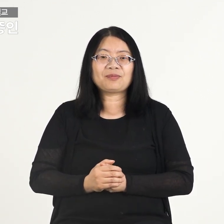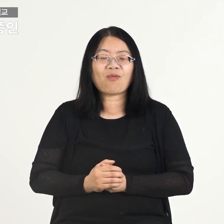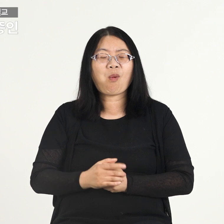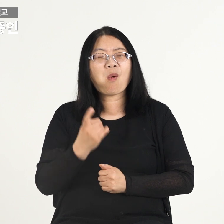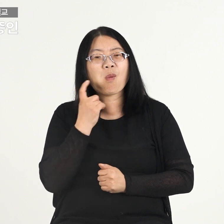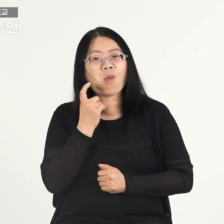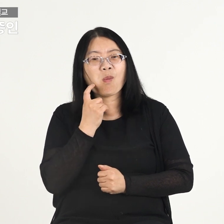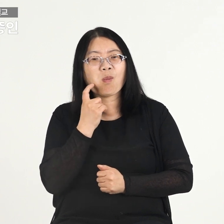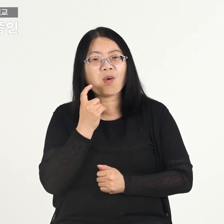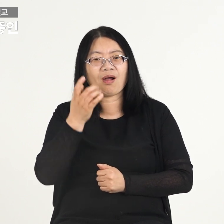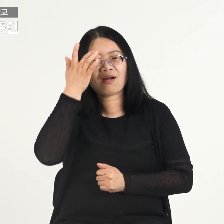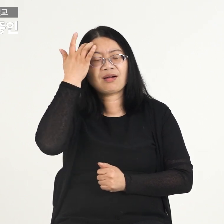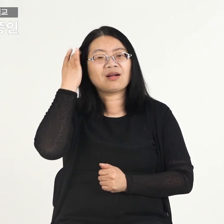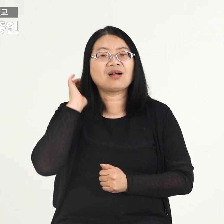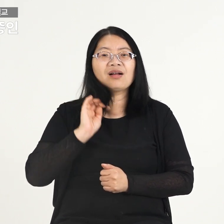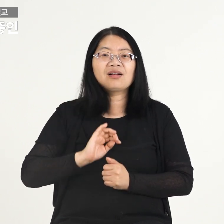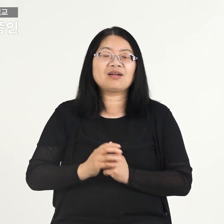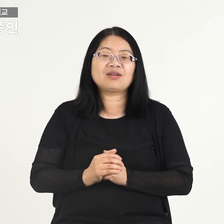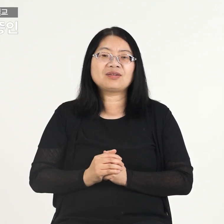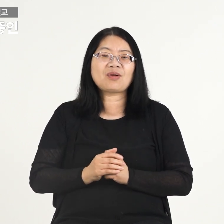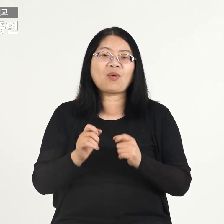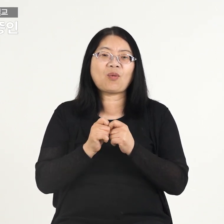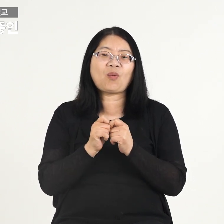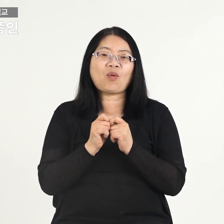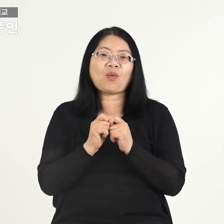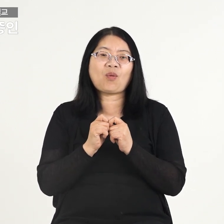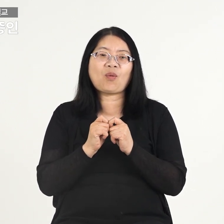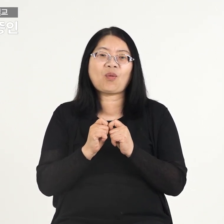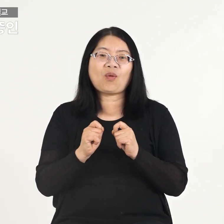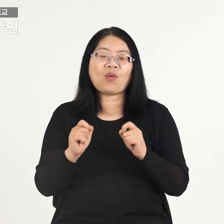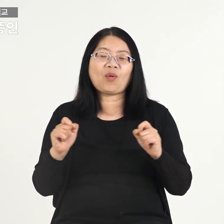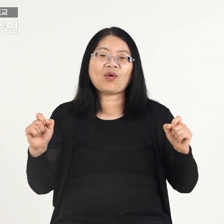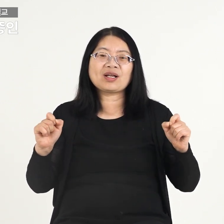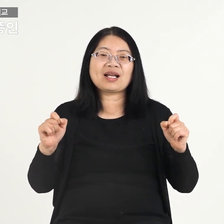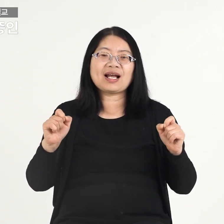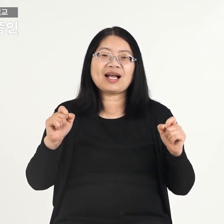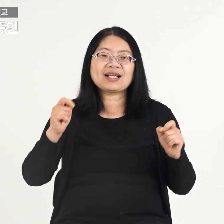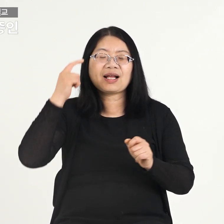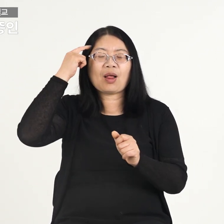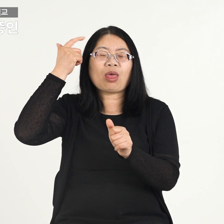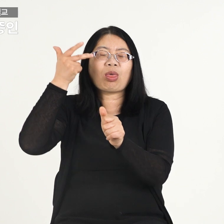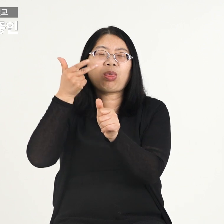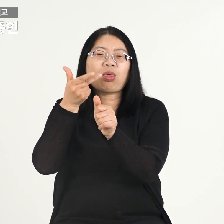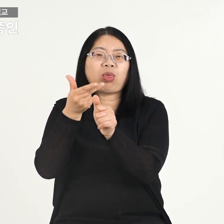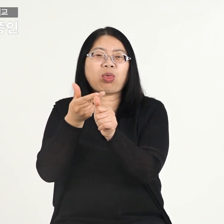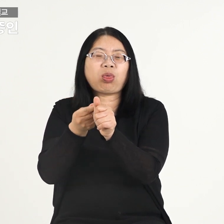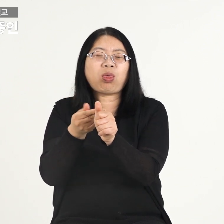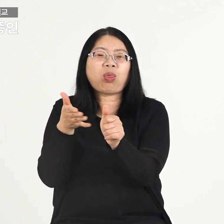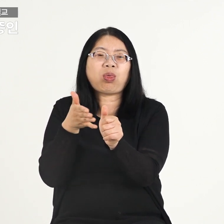그러면 이제 이게 쭉 오랜 시간 가스라이팅이 돼가지고